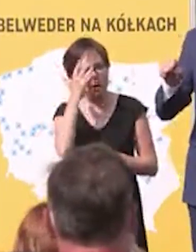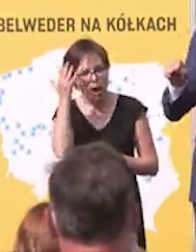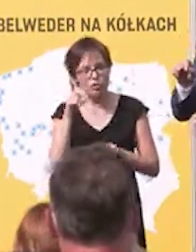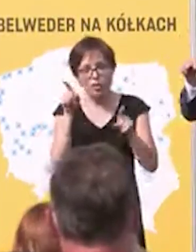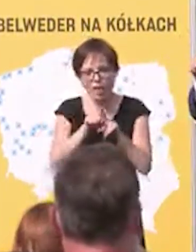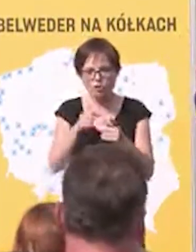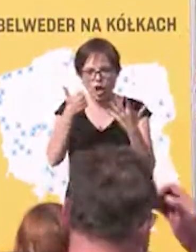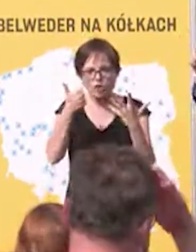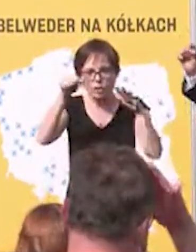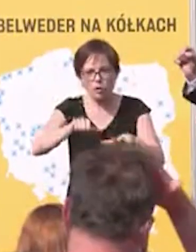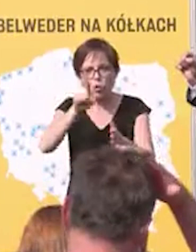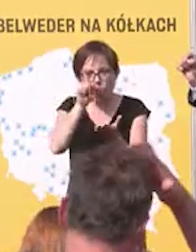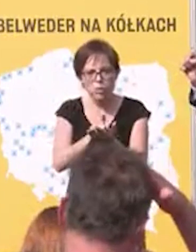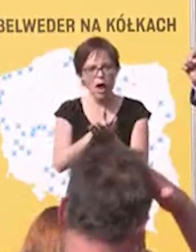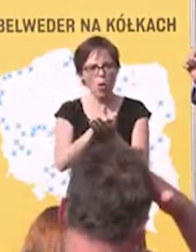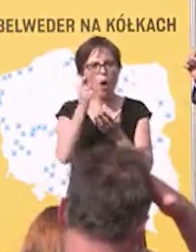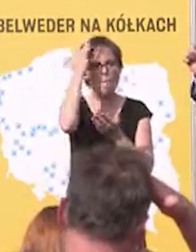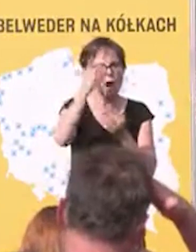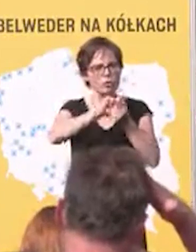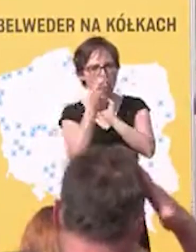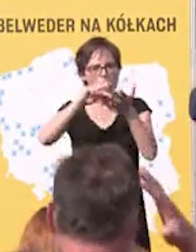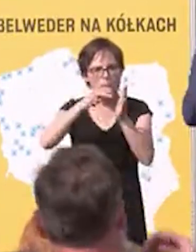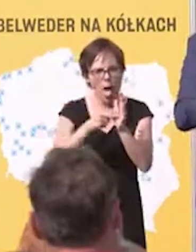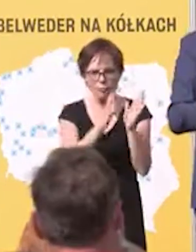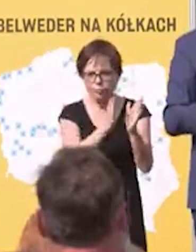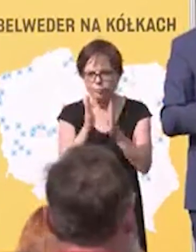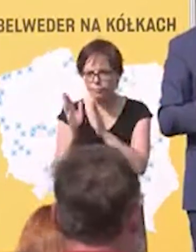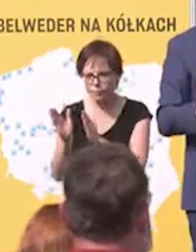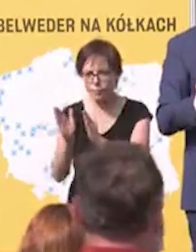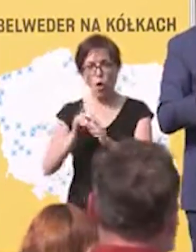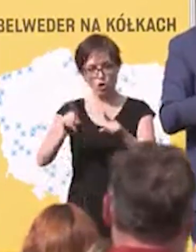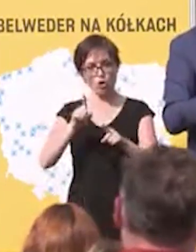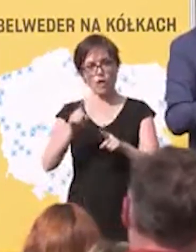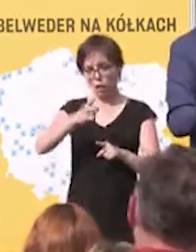6 miesięcy zaplanować, rozpisać, to możemy też ją zrobić.